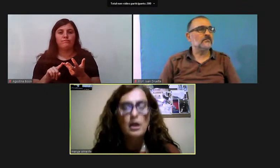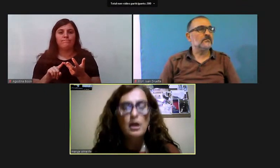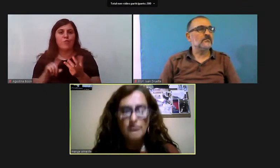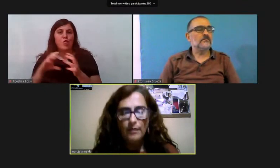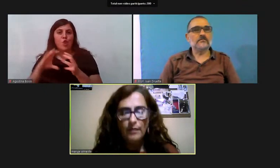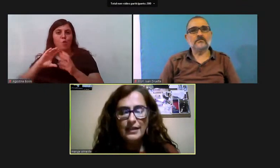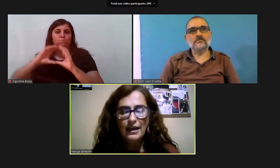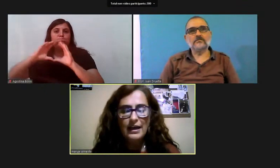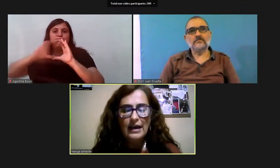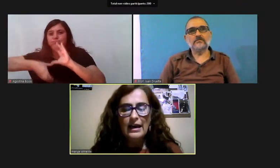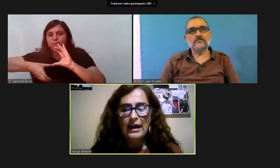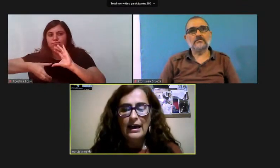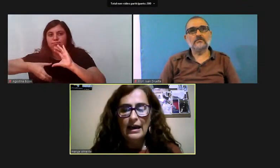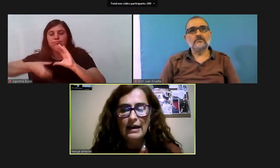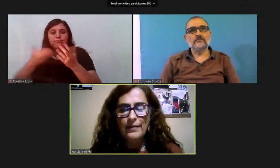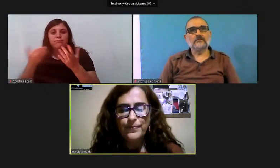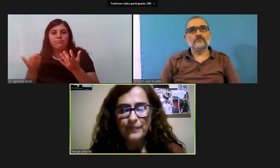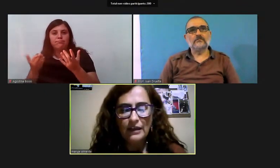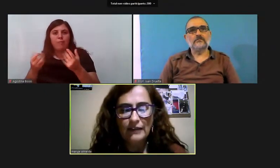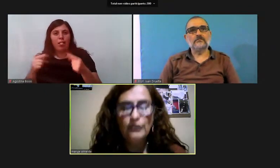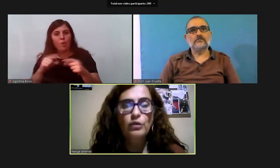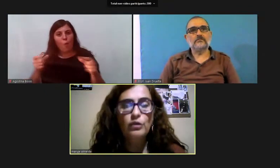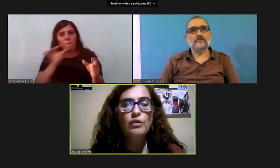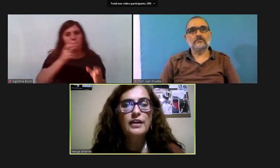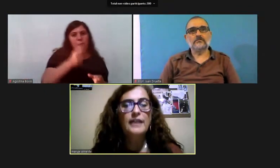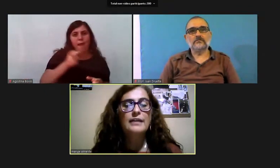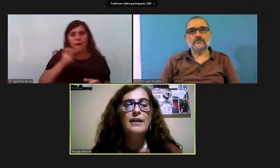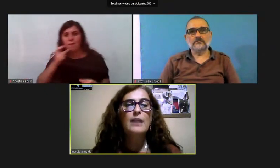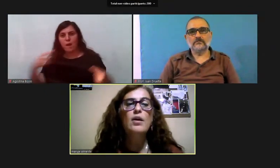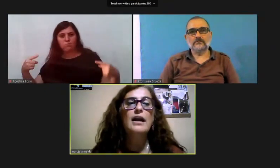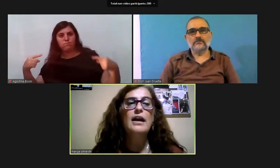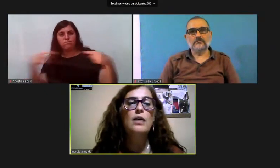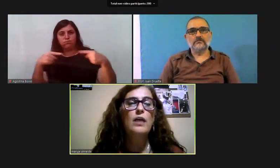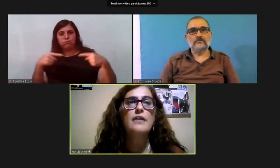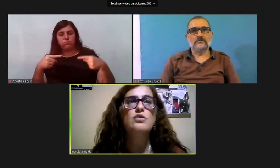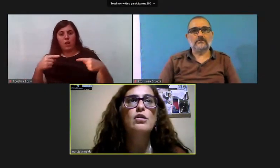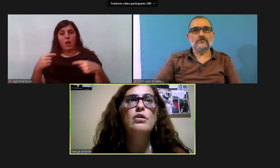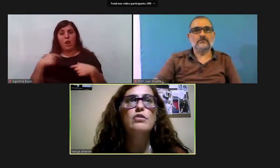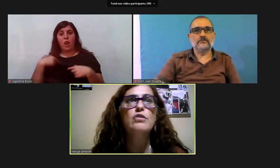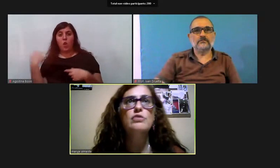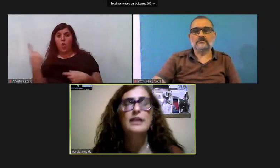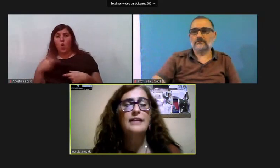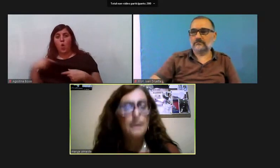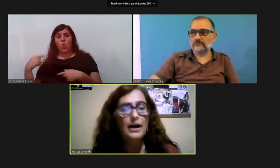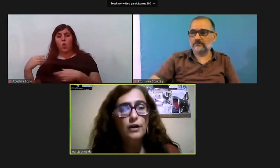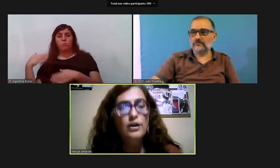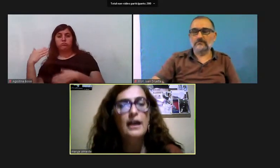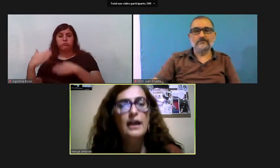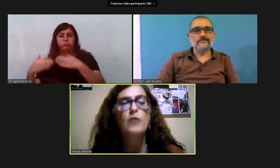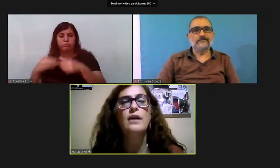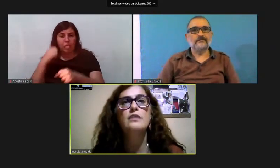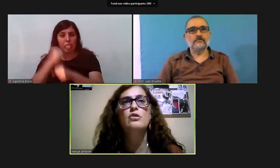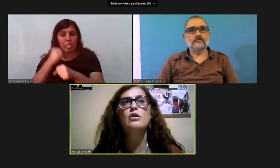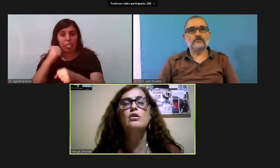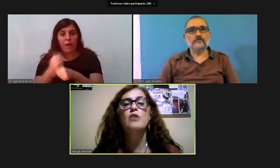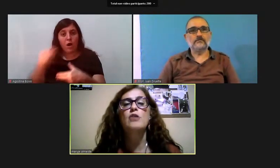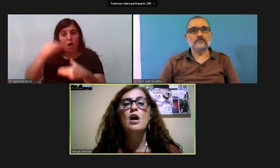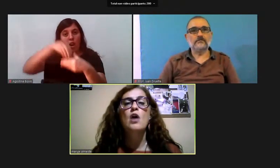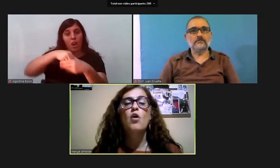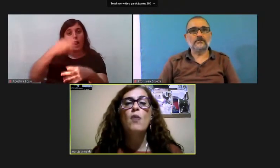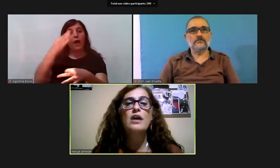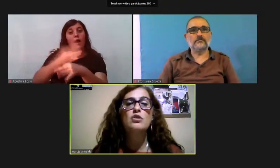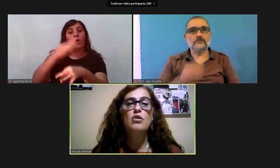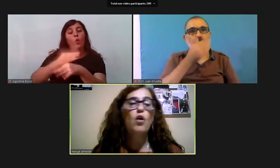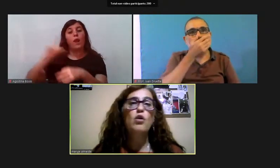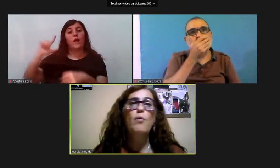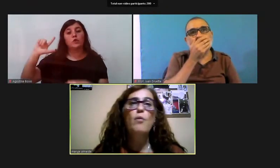comunicación. O sea, me parece que tanto quienes trabajamos en las escuelas de sordos, quienes trabajan hoy en las escuelas de sordos,